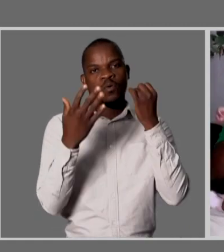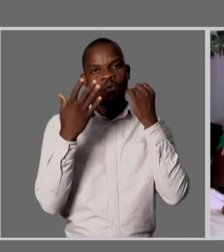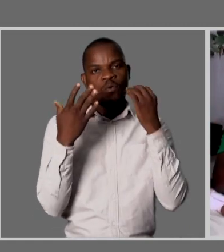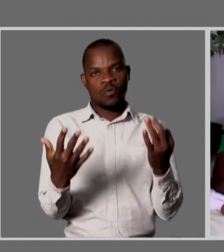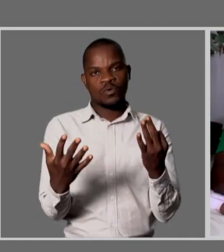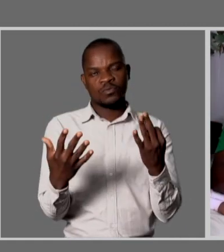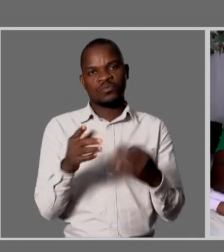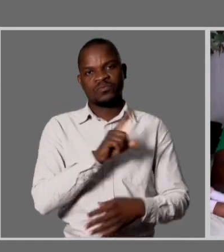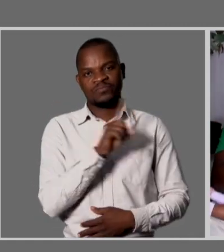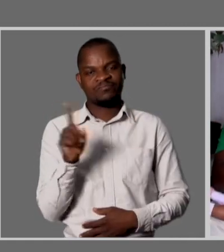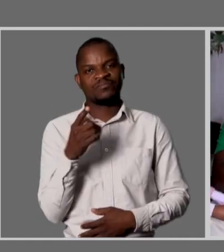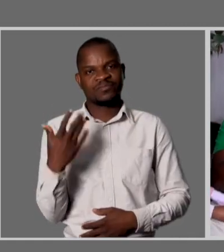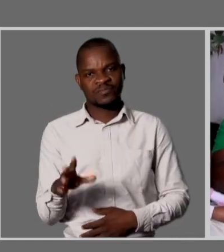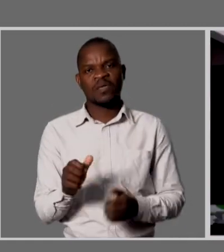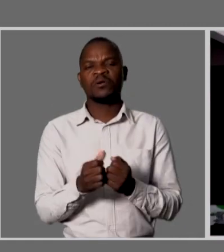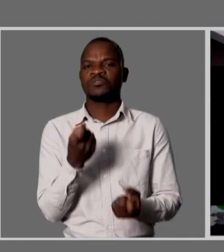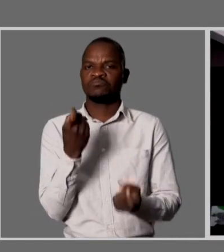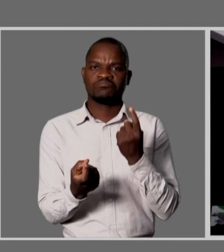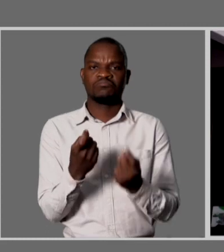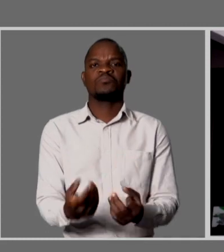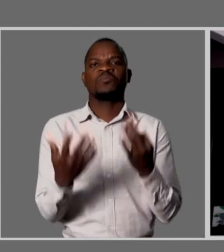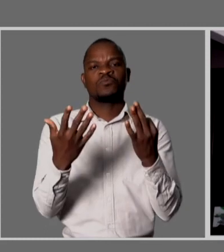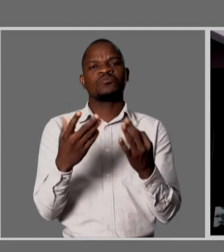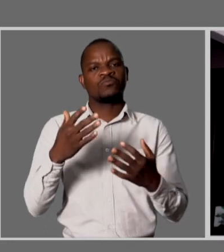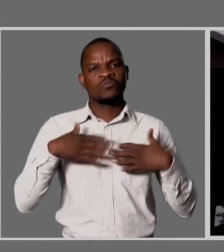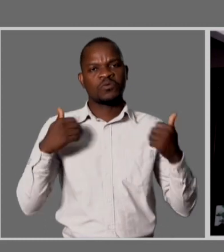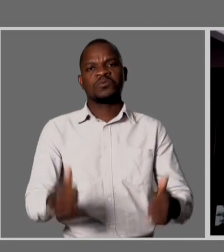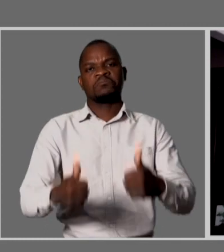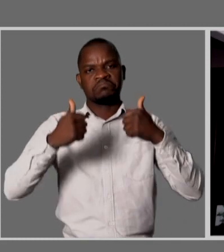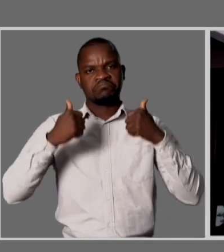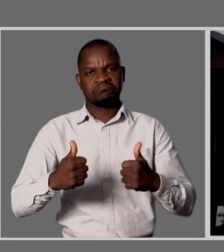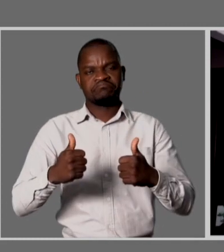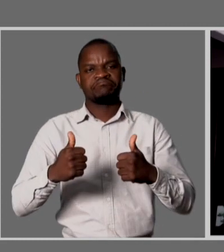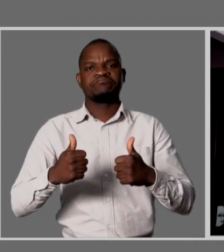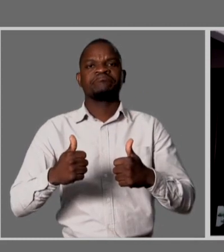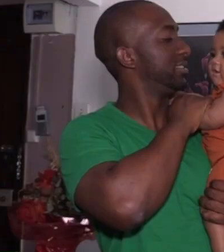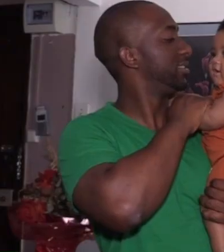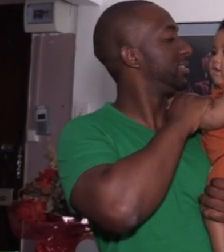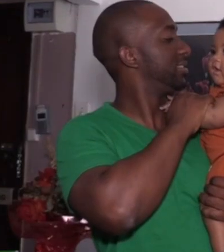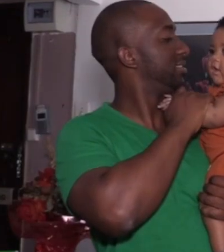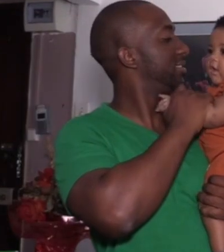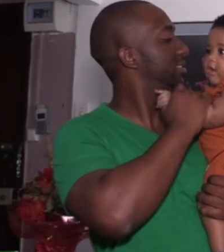oito meses, pesam cerca de oito quilos e gozam de boa saúde.